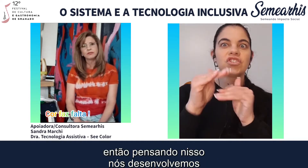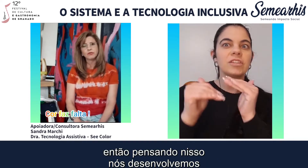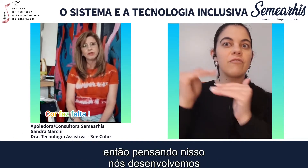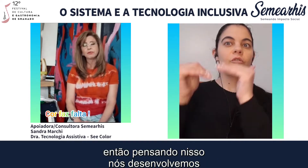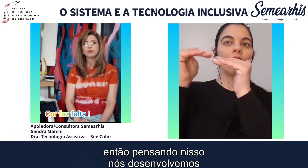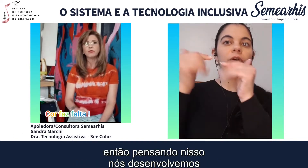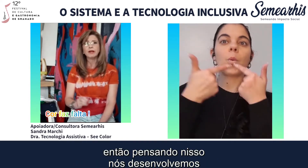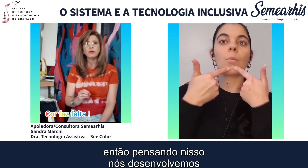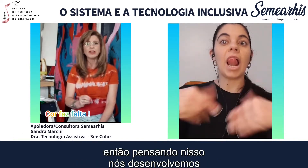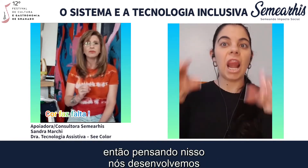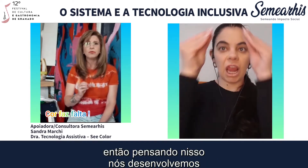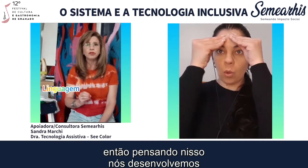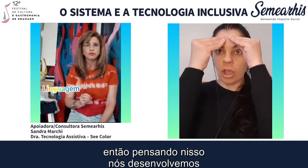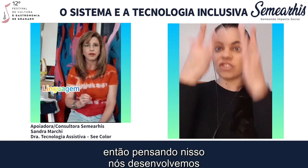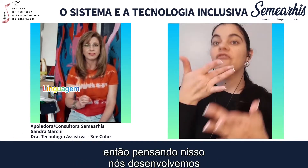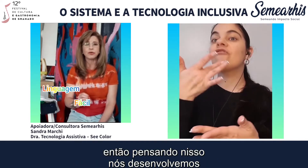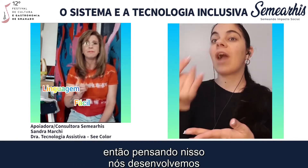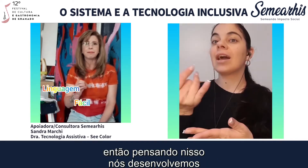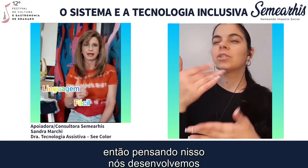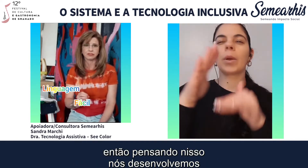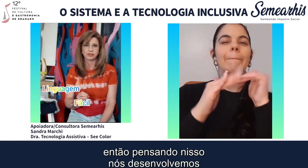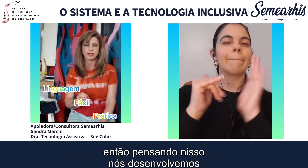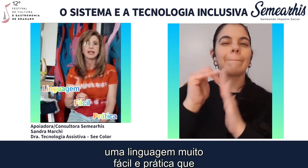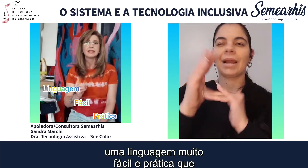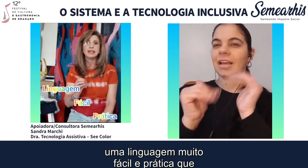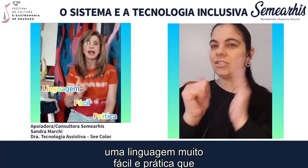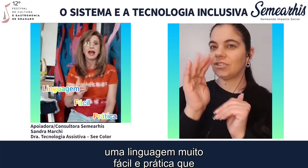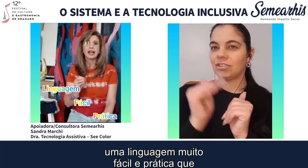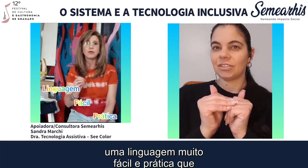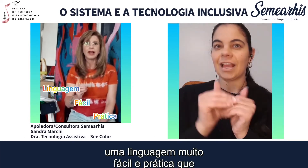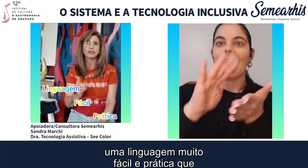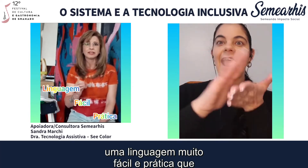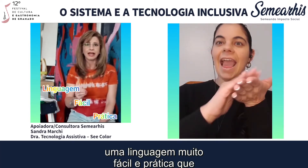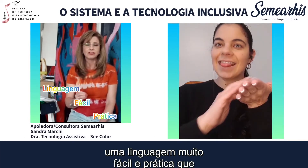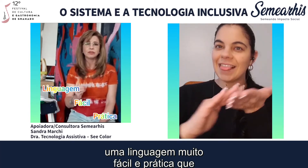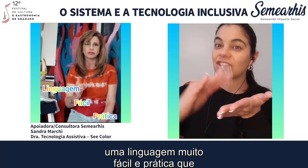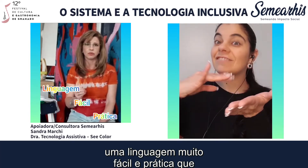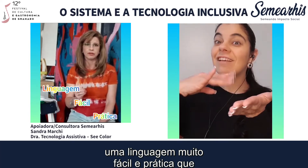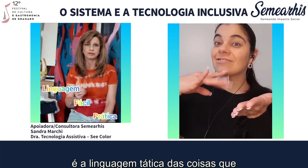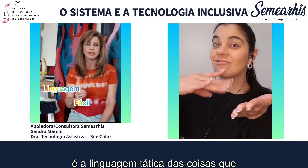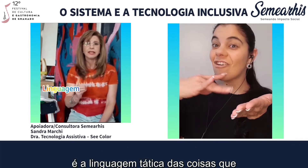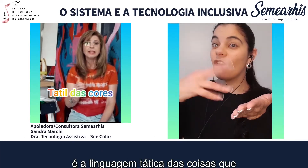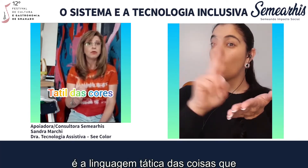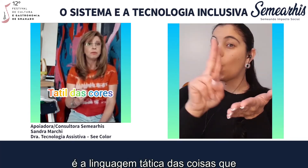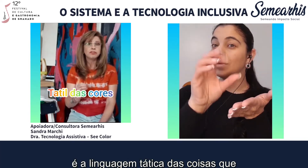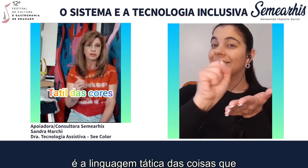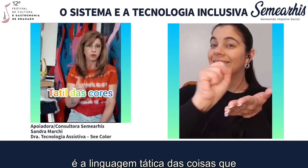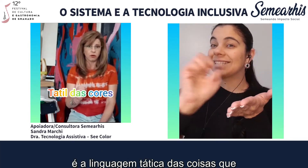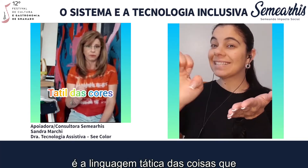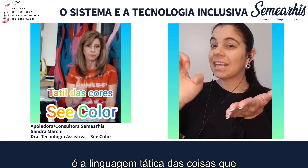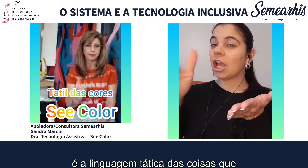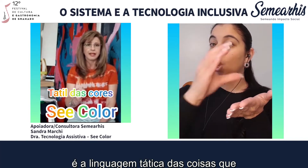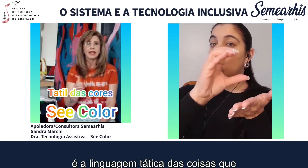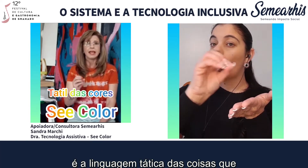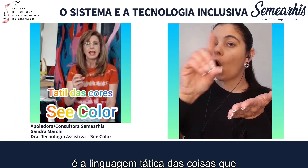nós desenvolvemos uma linguagem muito fácil e prática, que é a linguagem tátil das cores, que tem o nome de